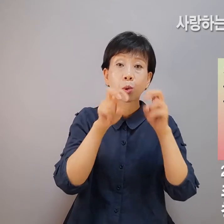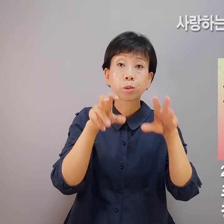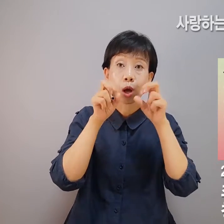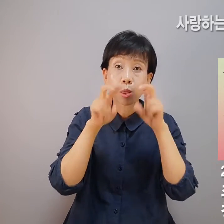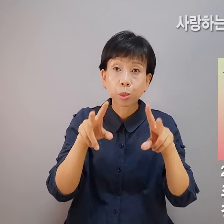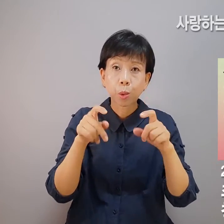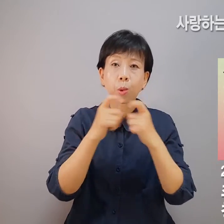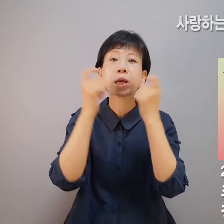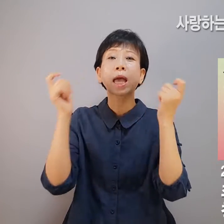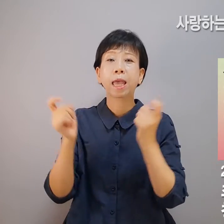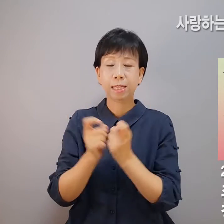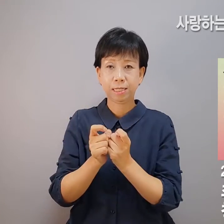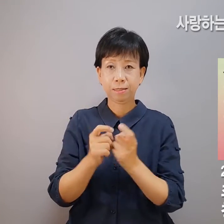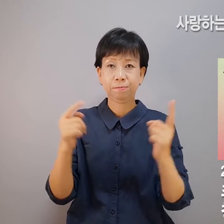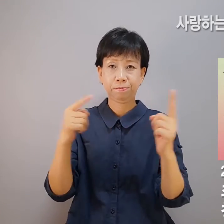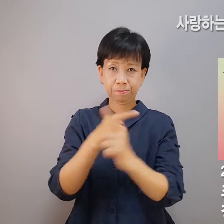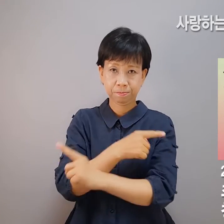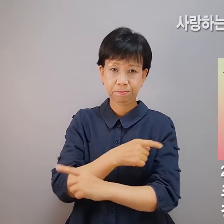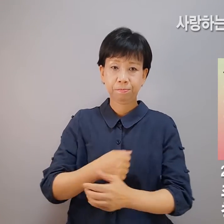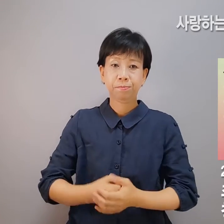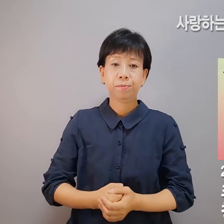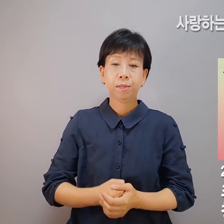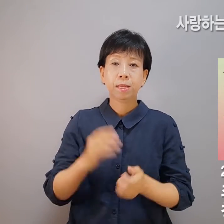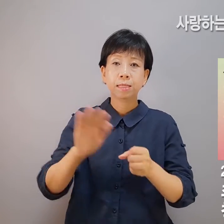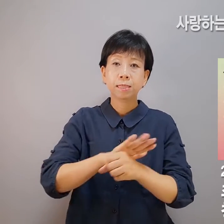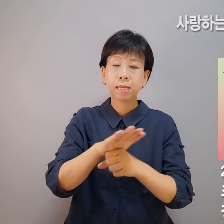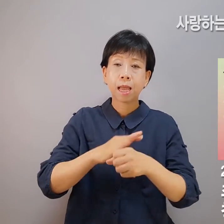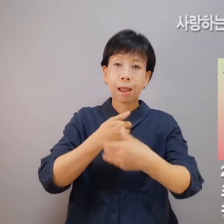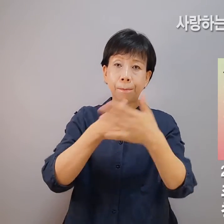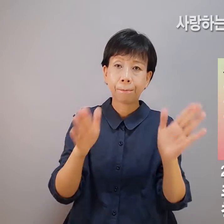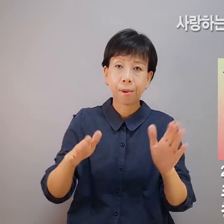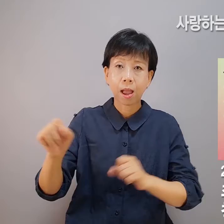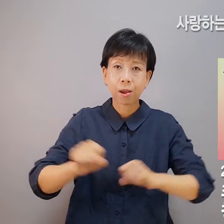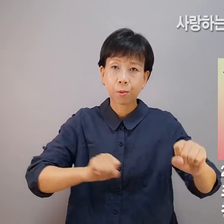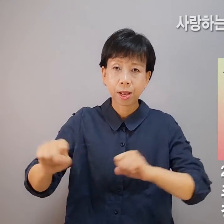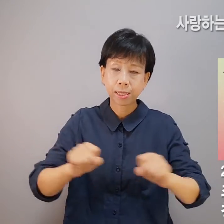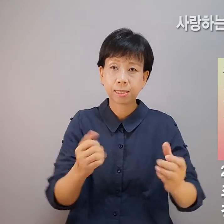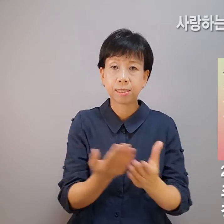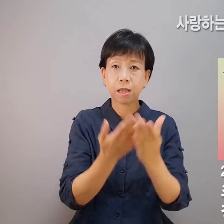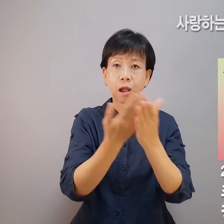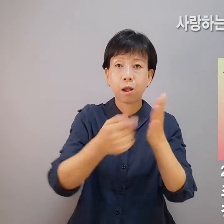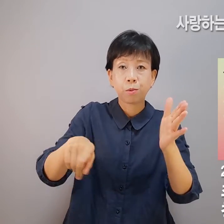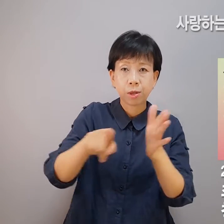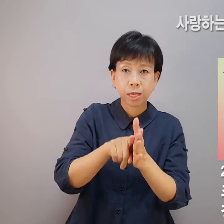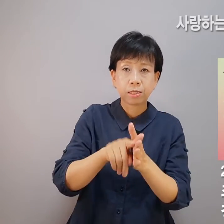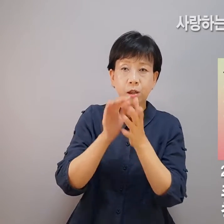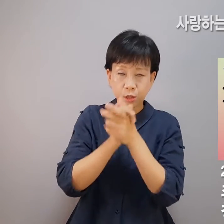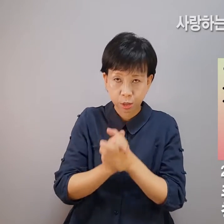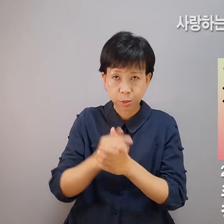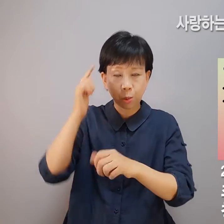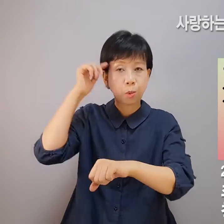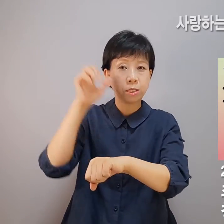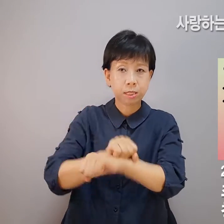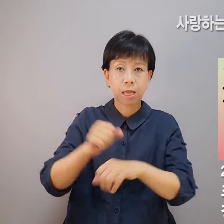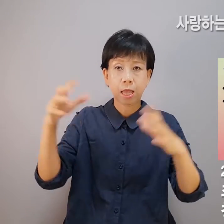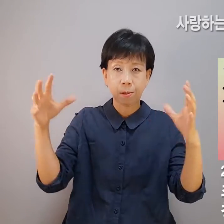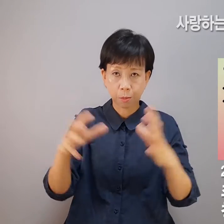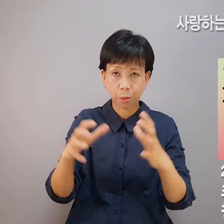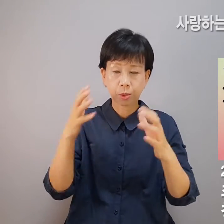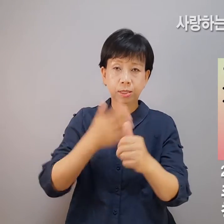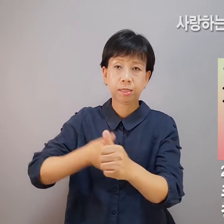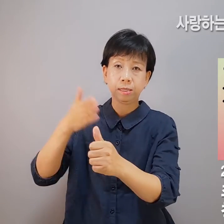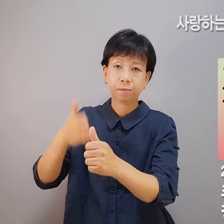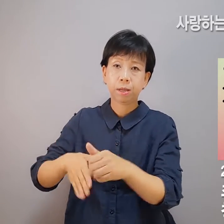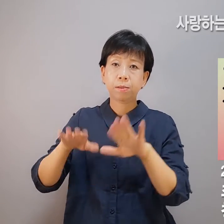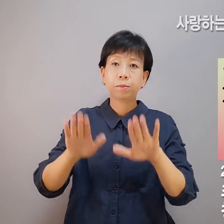하겠습니다. 사랑방 활성화를 위해 기도해 주시고 지혜롭게 모이시기 바랍니다.